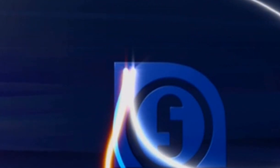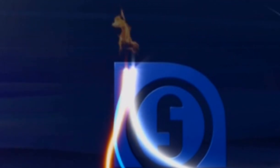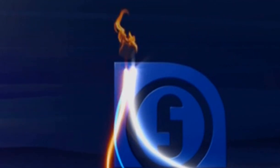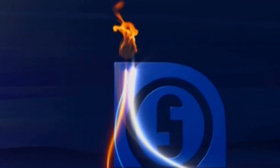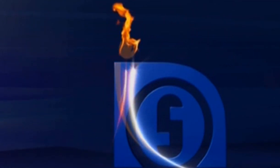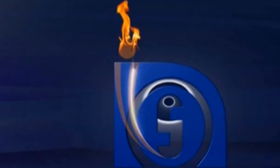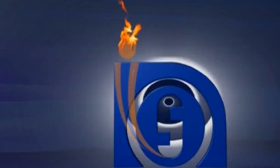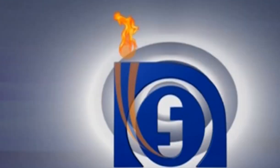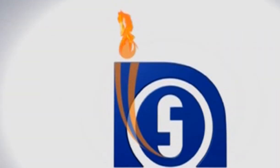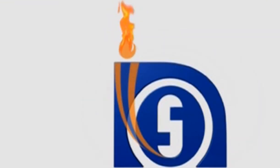कि अ